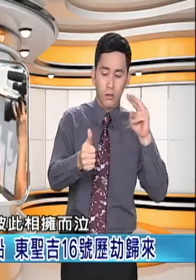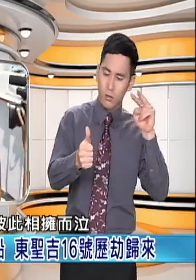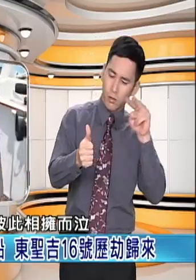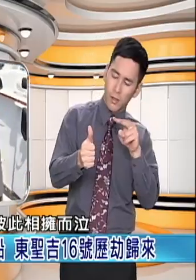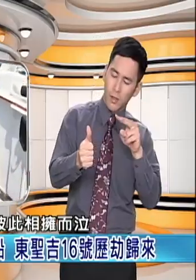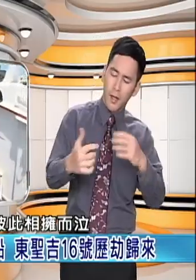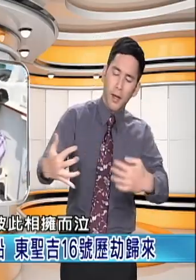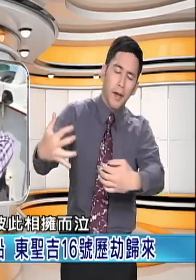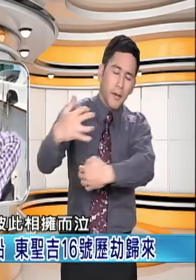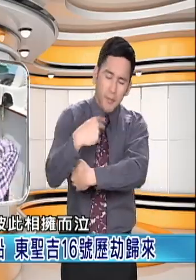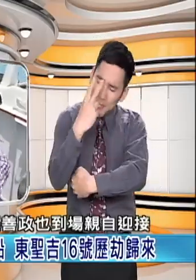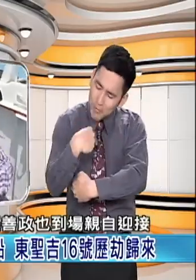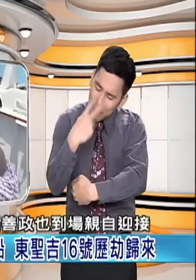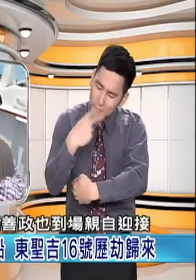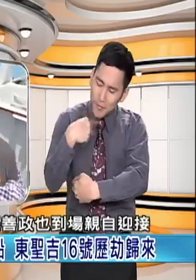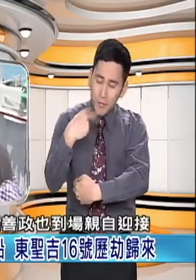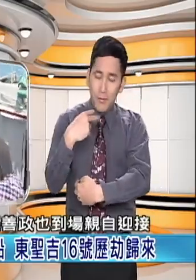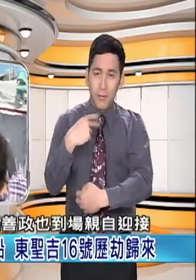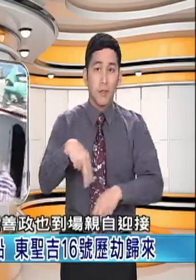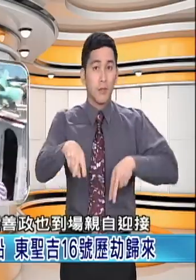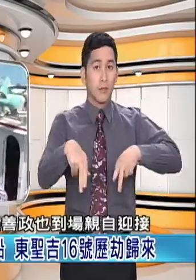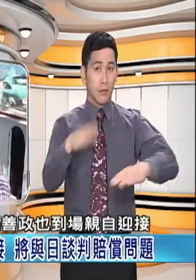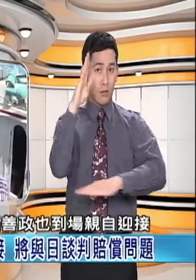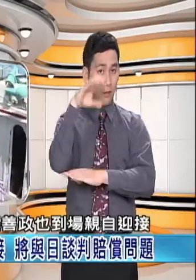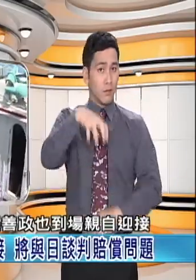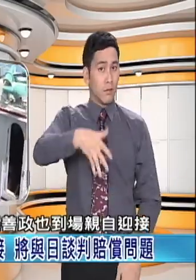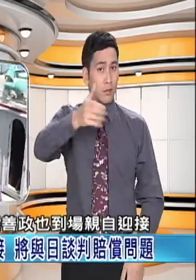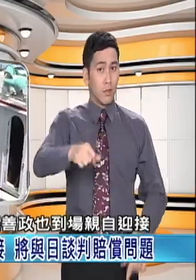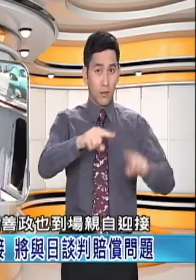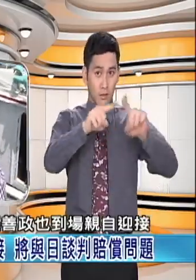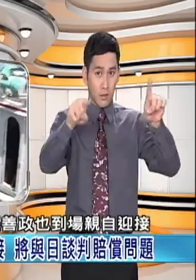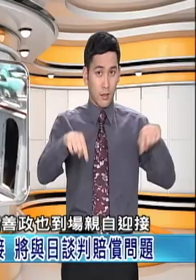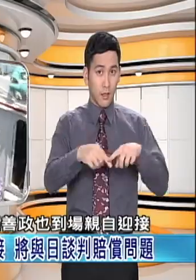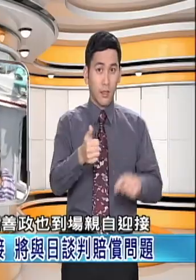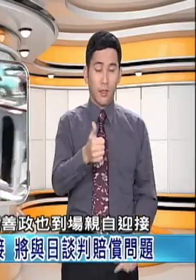泣。而行政院长张善政也到场亲自迎接。